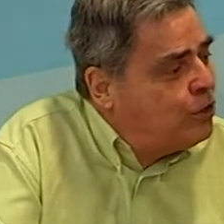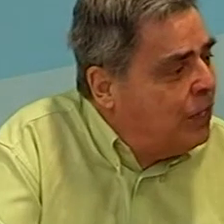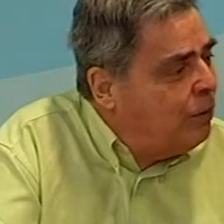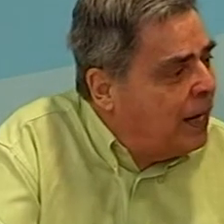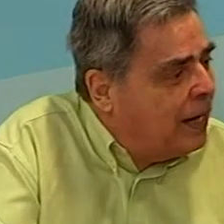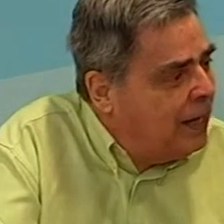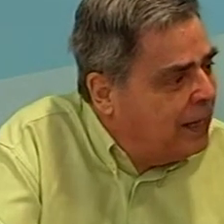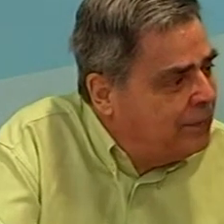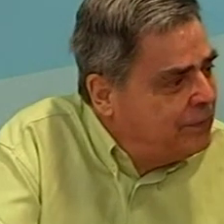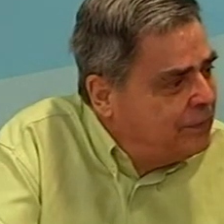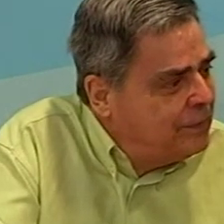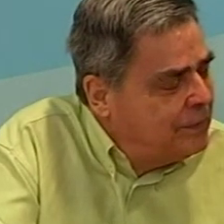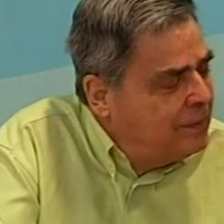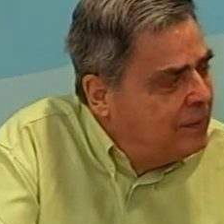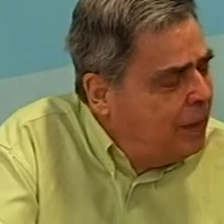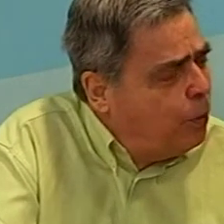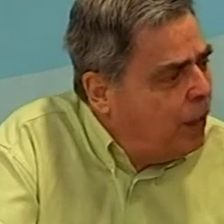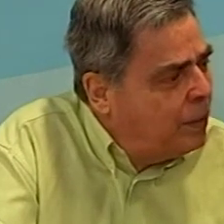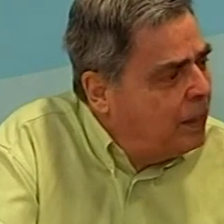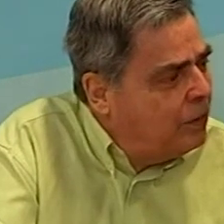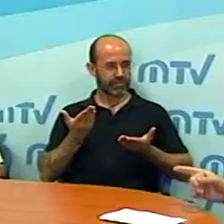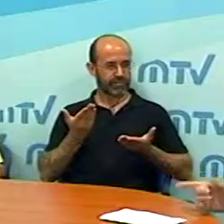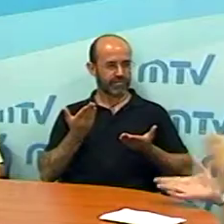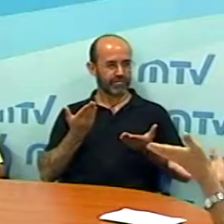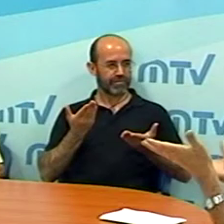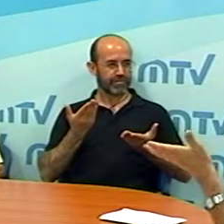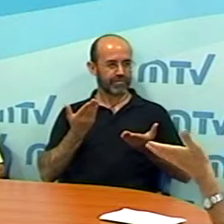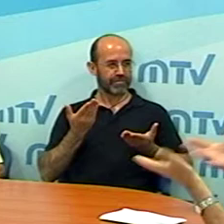y quiero seguir una carrera. ¿Qué problemas tengo?